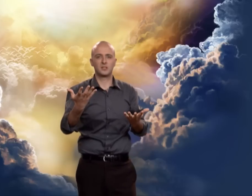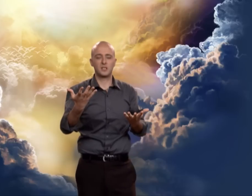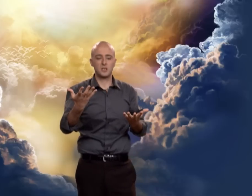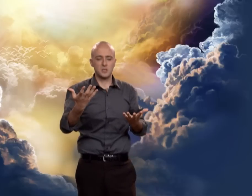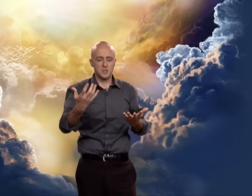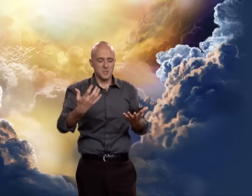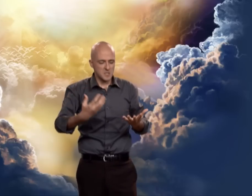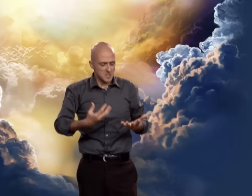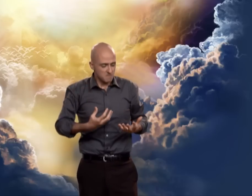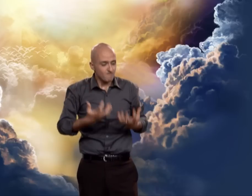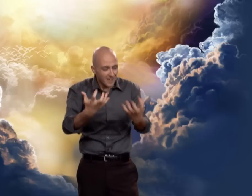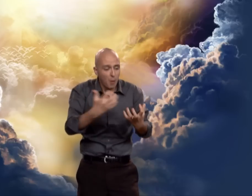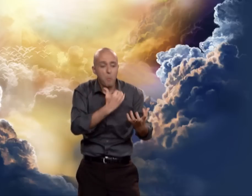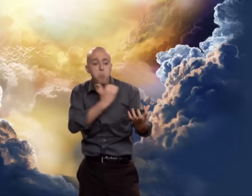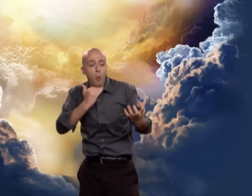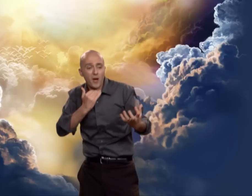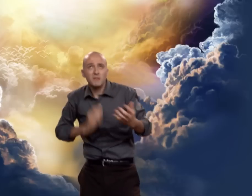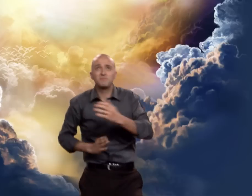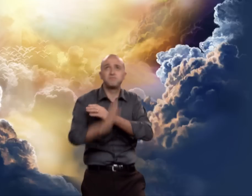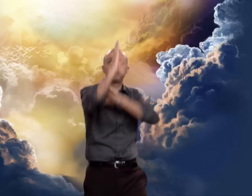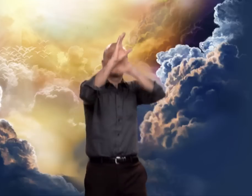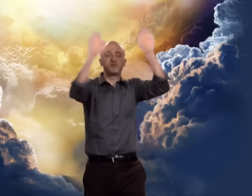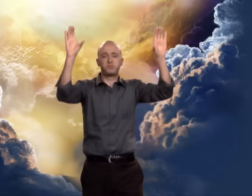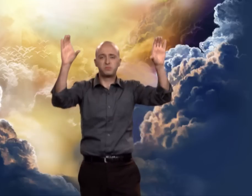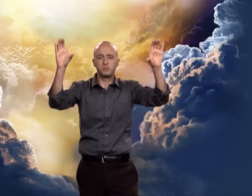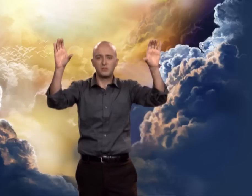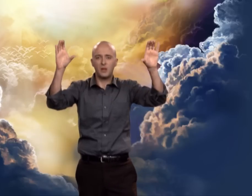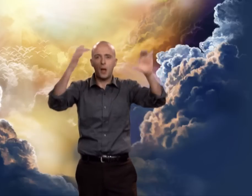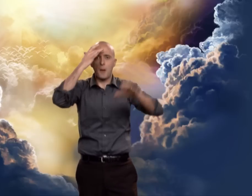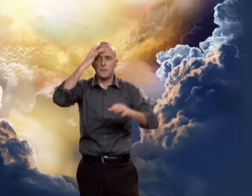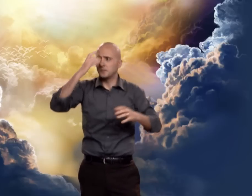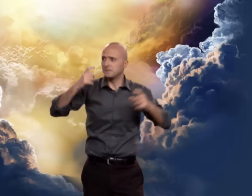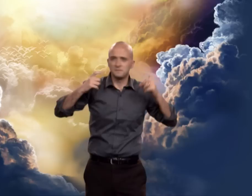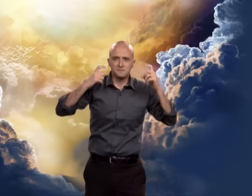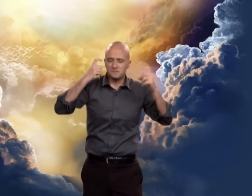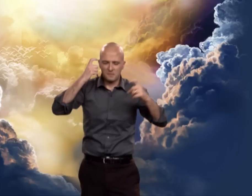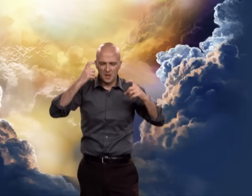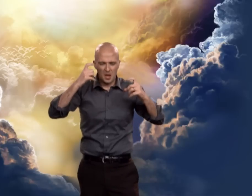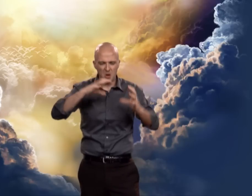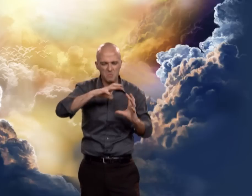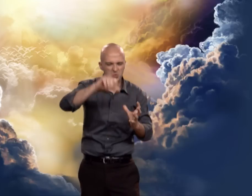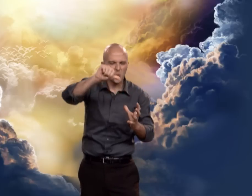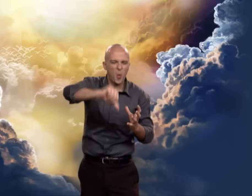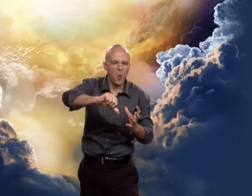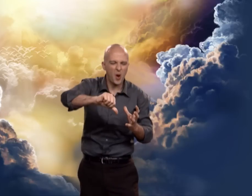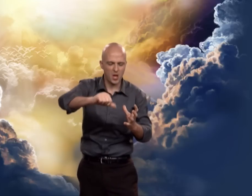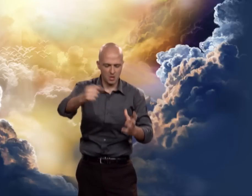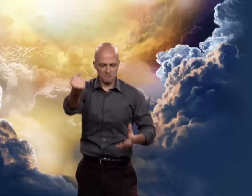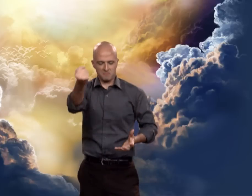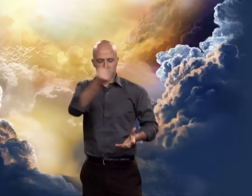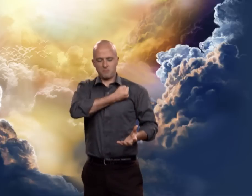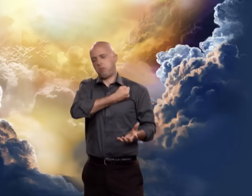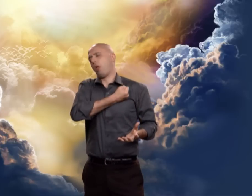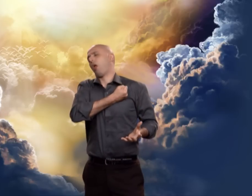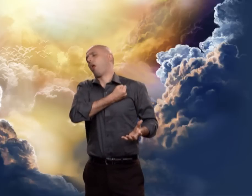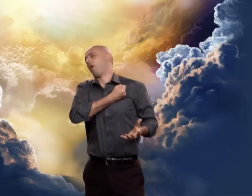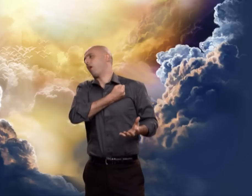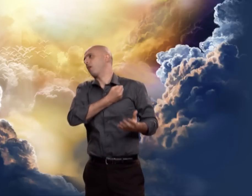maneira inteligente sua sabedoria, justiça e benevolência. Os princípios do governo divino estão